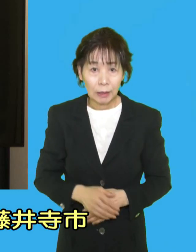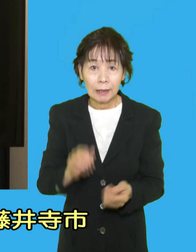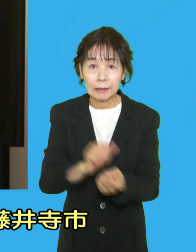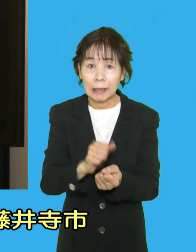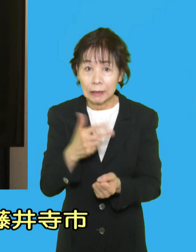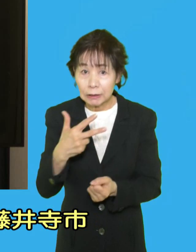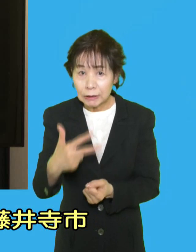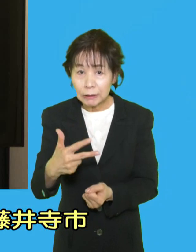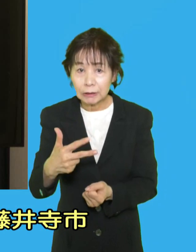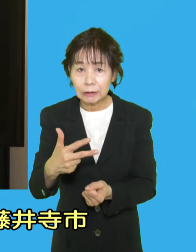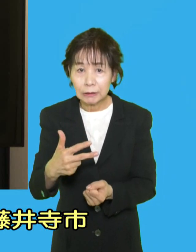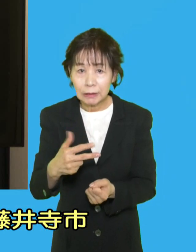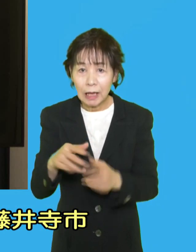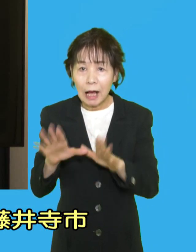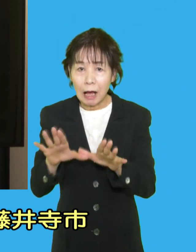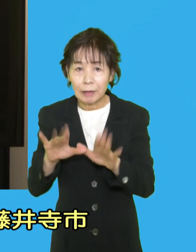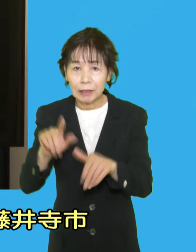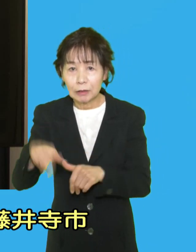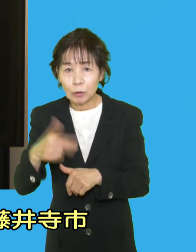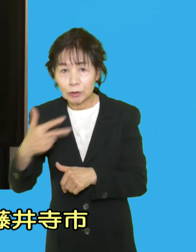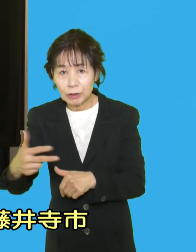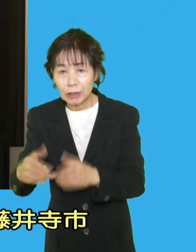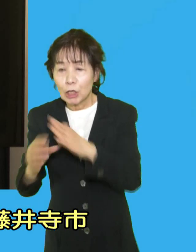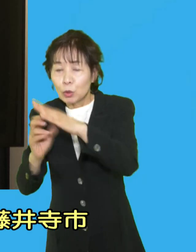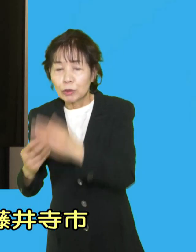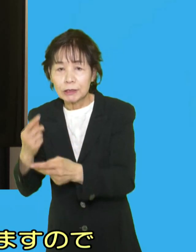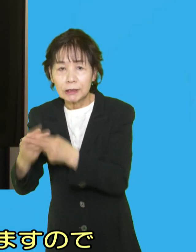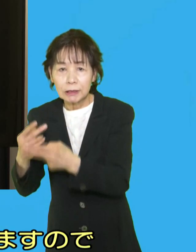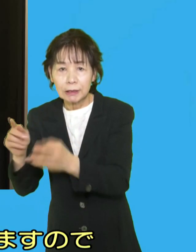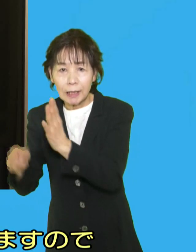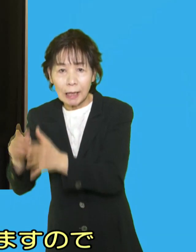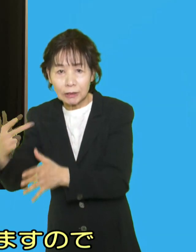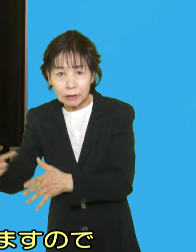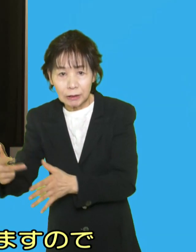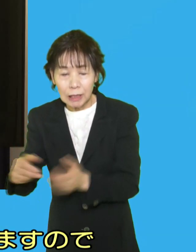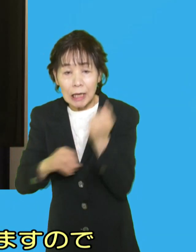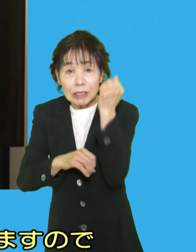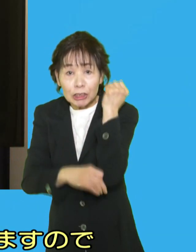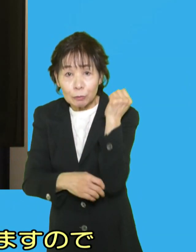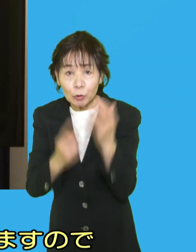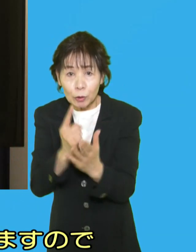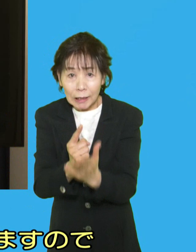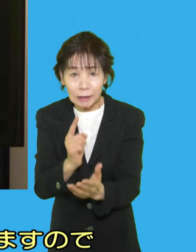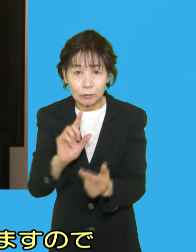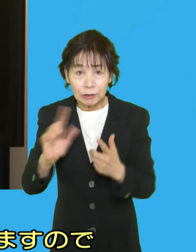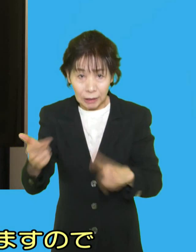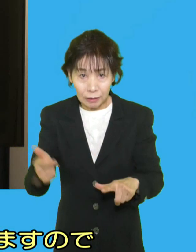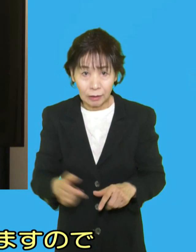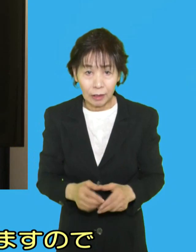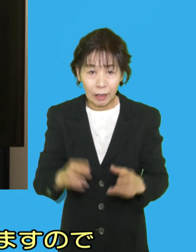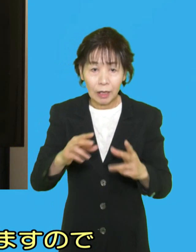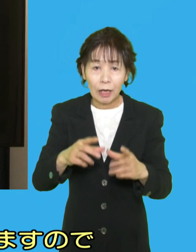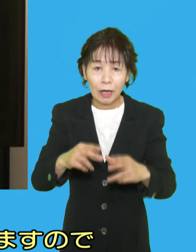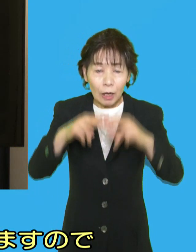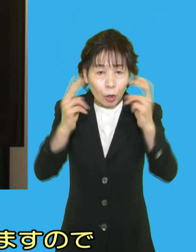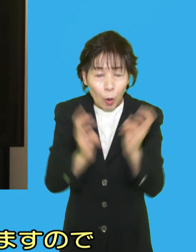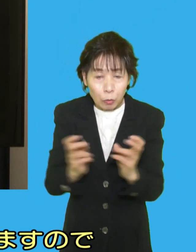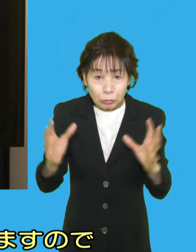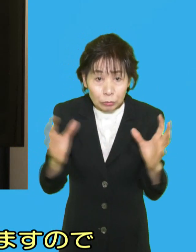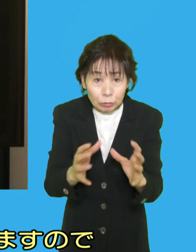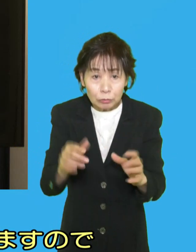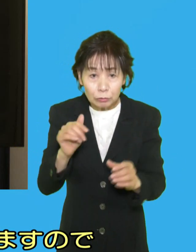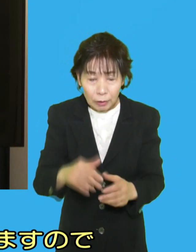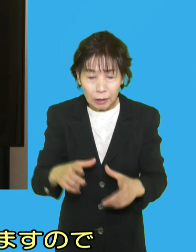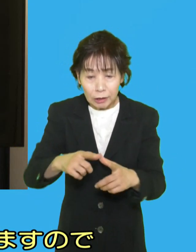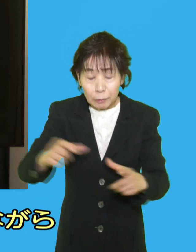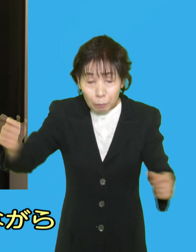市、羽曳野市、藤井寺市、その地元だけじゃなくて、やはり古墳群は本当に日本全国の文化だ